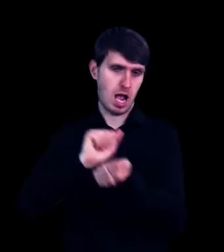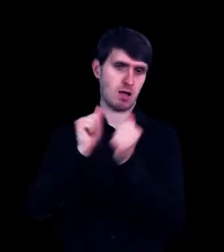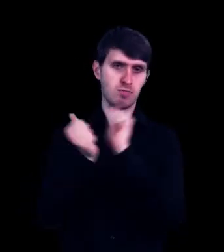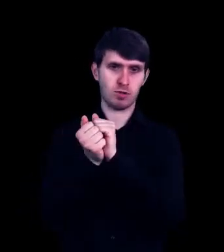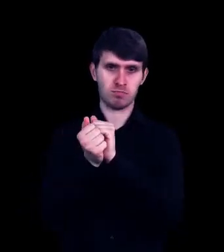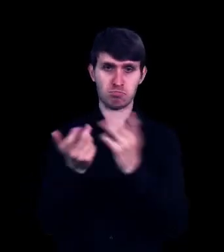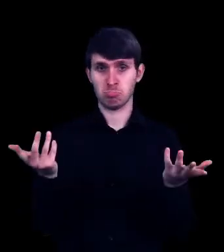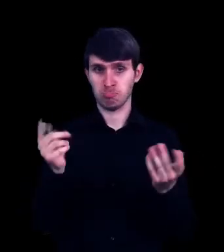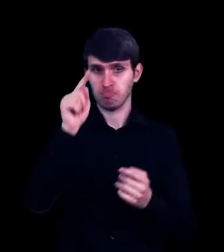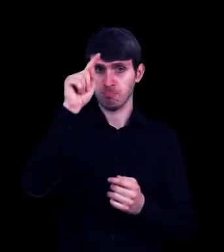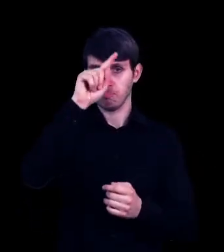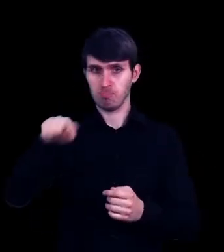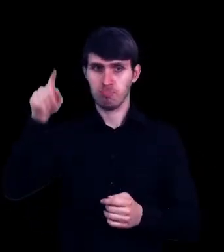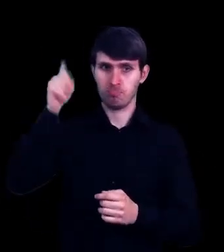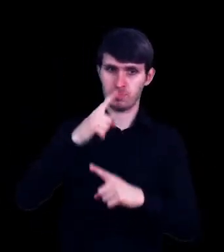Albo taki.